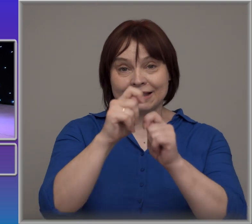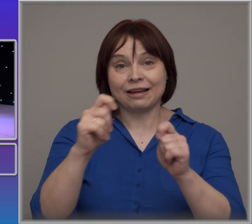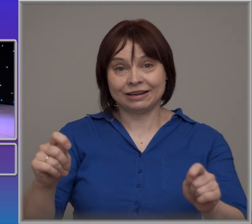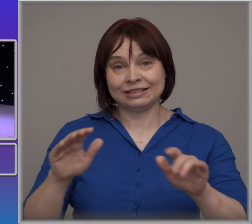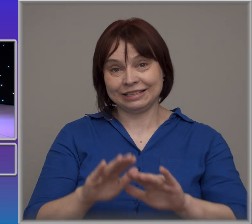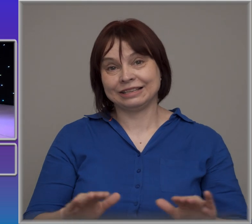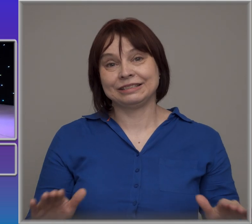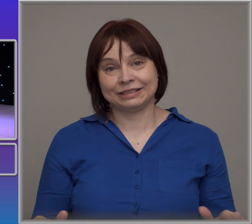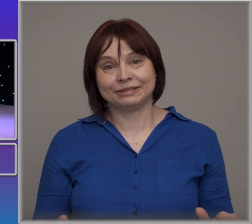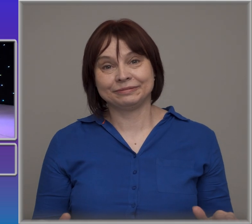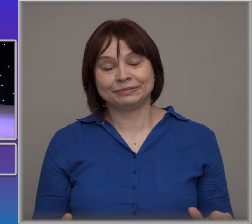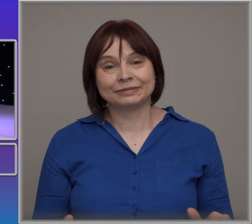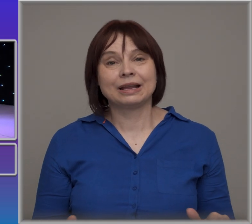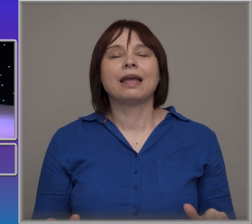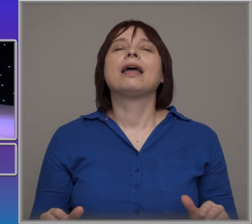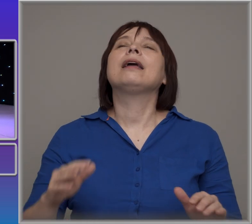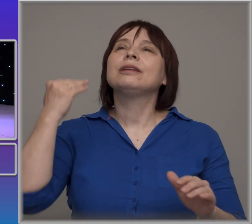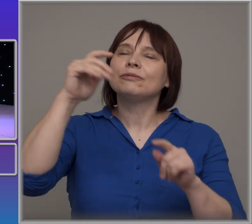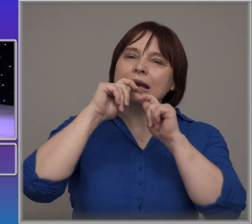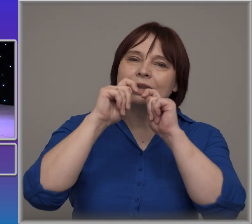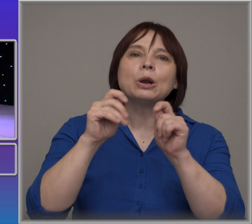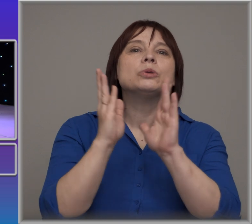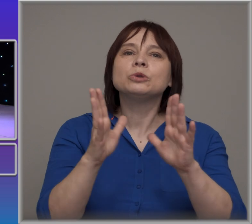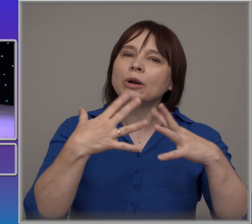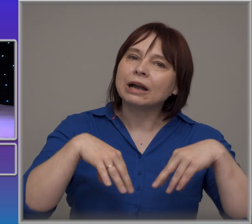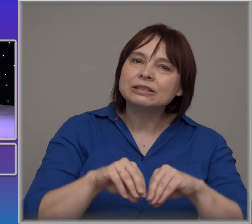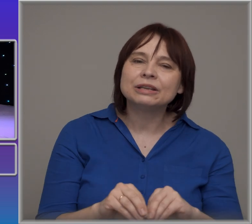Драгоценный Небесный Отец, мы благодарим Тебя,